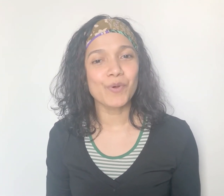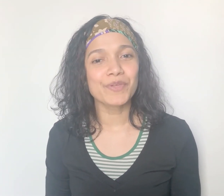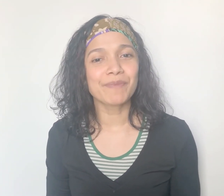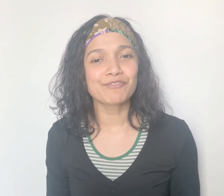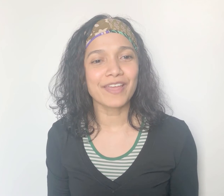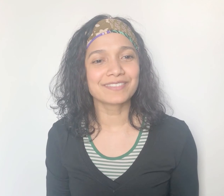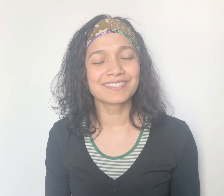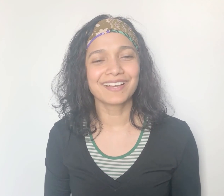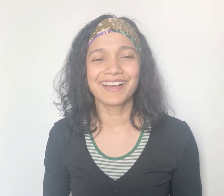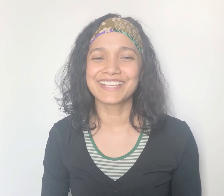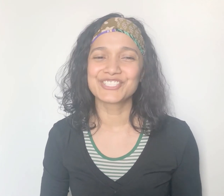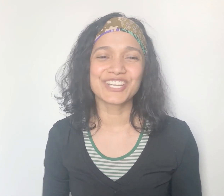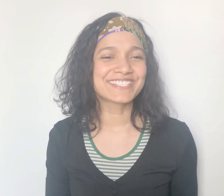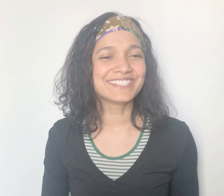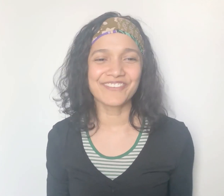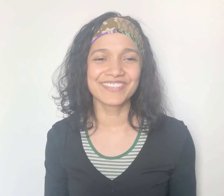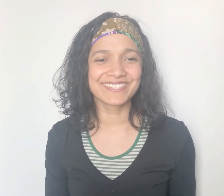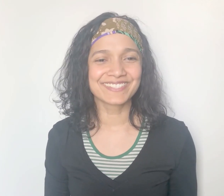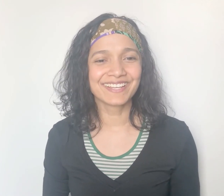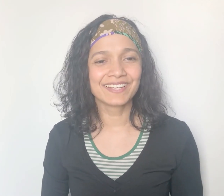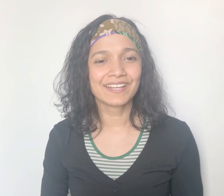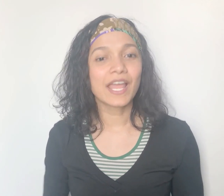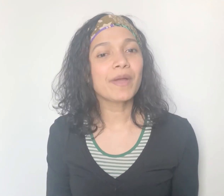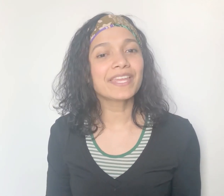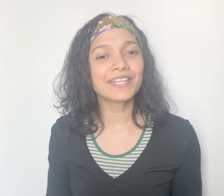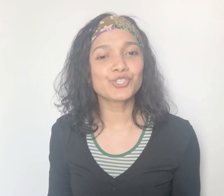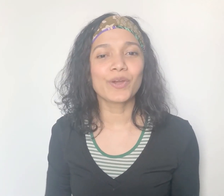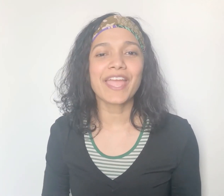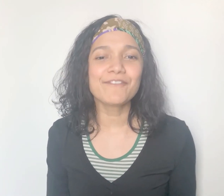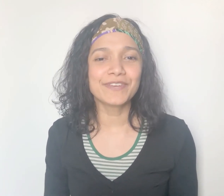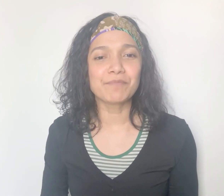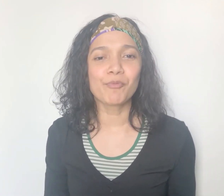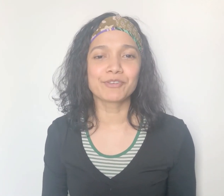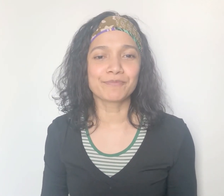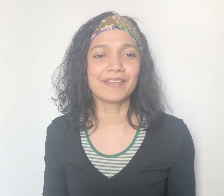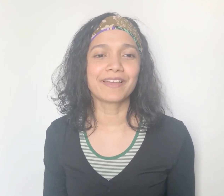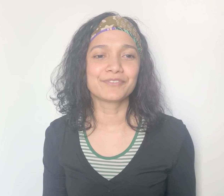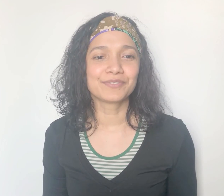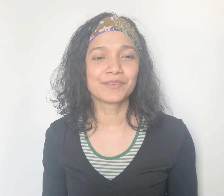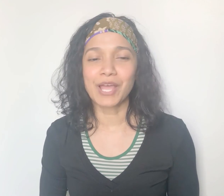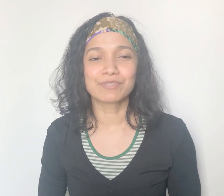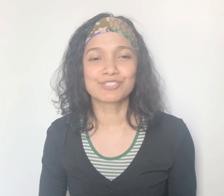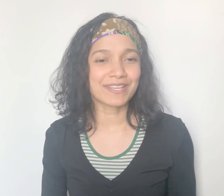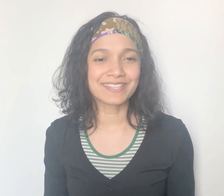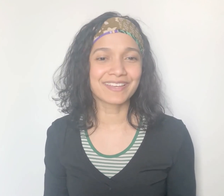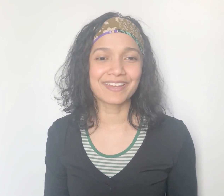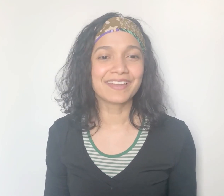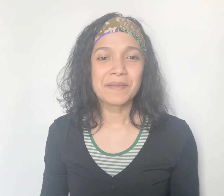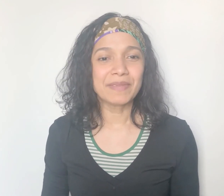విత్ మై ఫ్రెండ్స్ ఐ జస్ట్ లవ్ దిస్ నౌ ఐ కెన్ ఎంజాయ్ ఎవ్రీ మోమెంట్ ఆఫ్ మై లైఫ్ విదౌట్ స్ట్రెస్సింగ్ అండ్ బీయింగ్